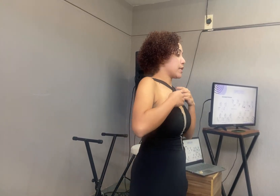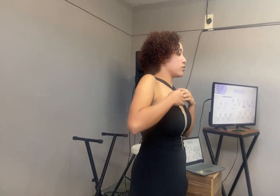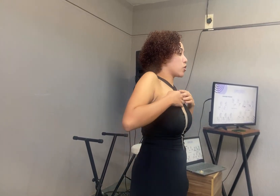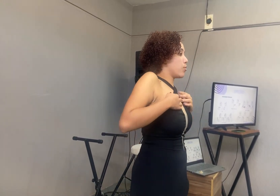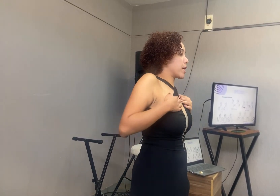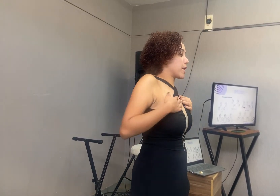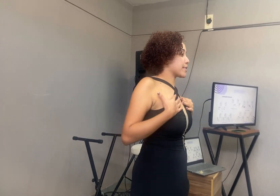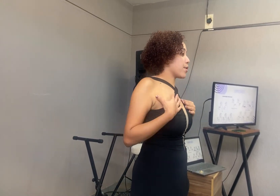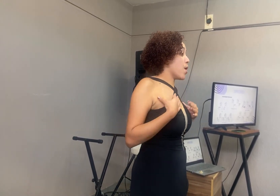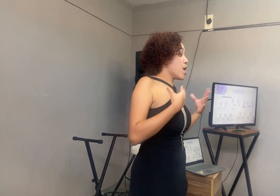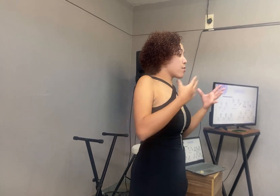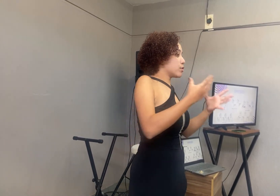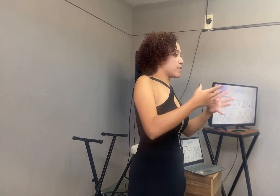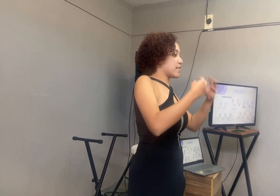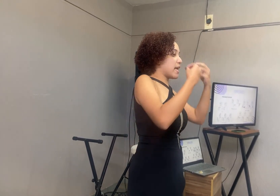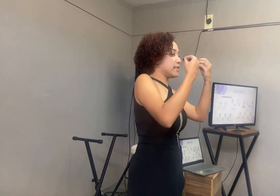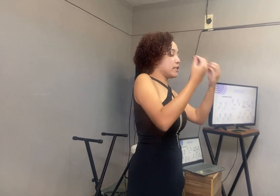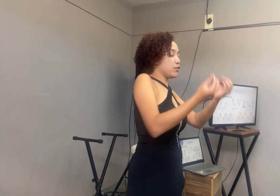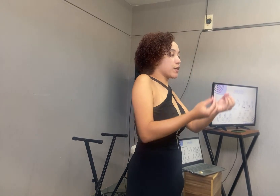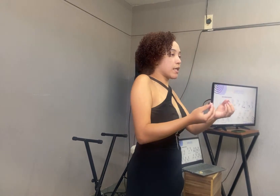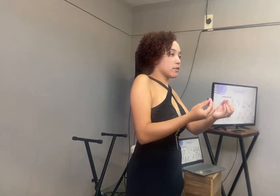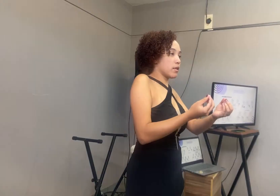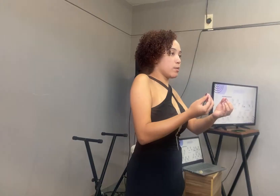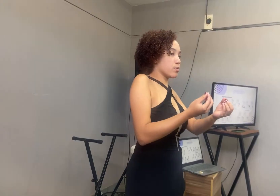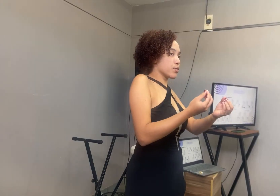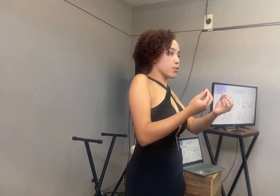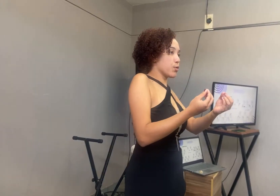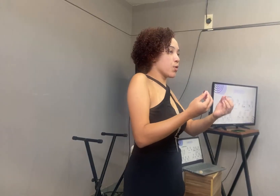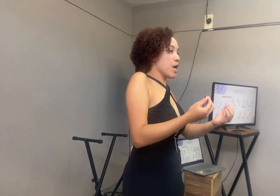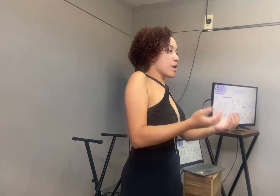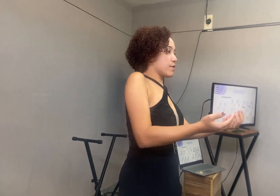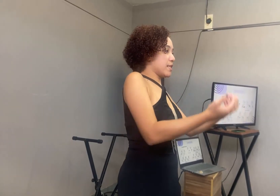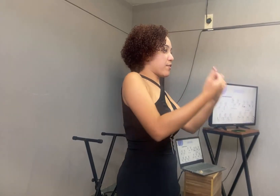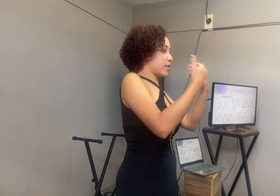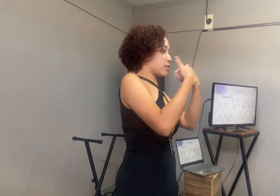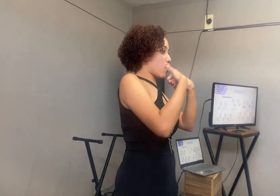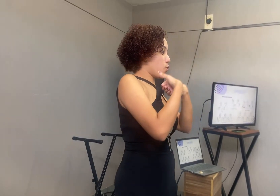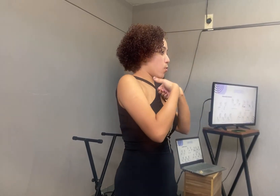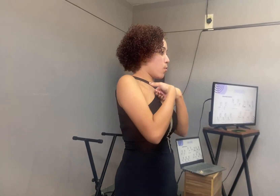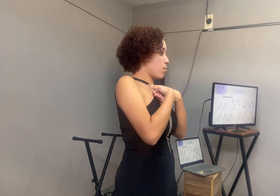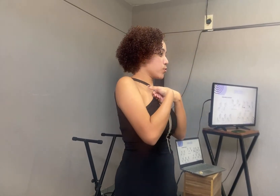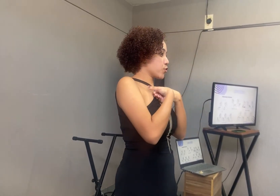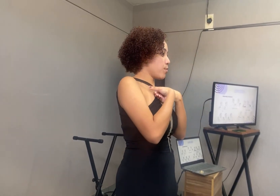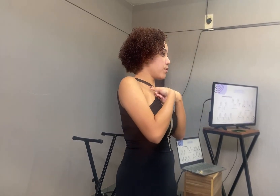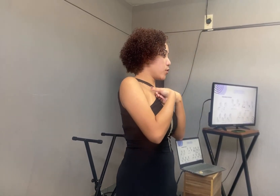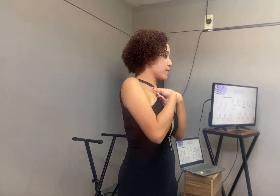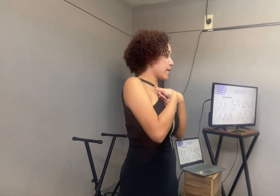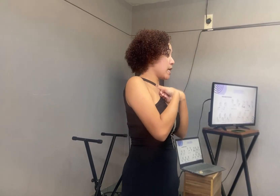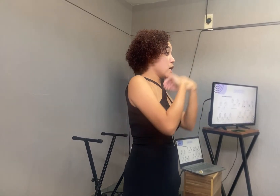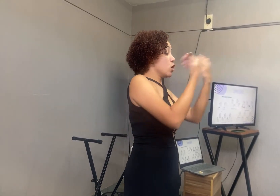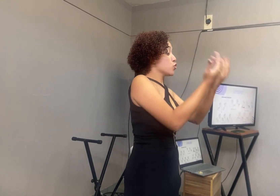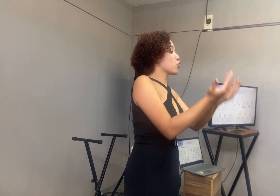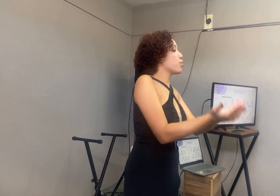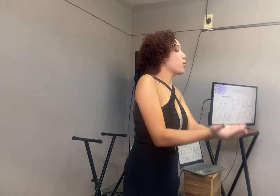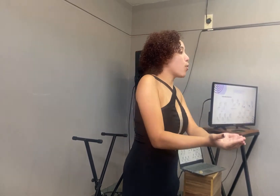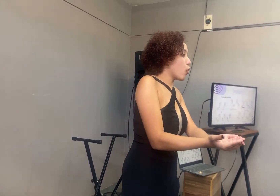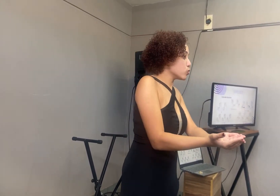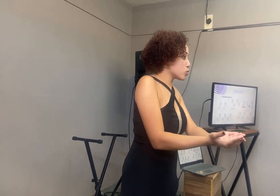processo de comunicação. Quando você está identificando ali para o surdo, você está falando algo sobre você, sobre o